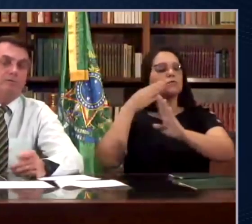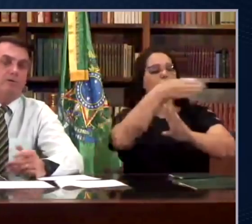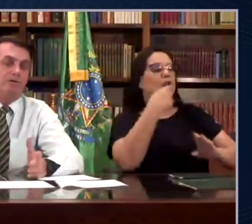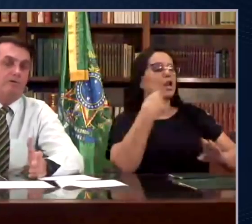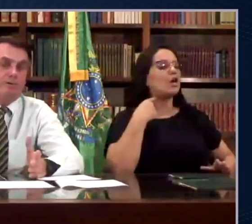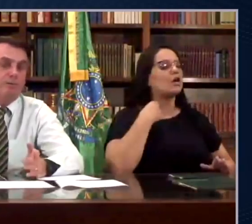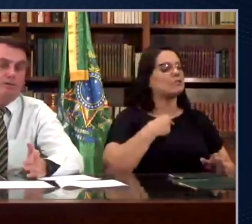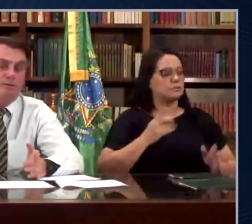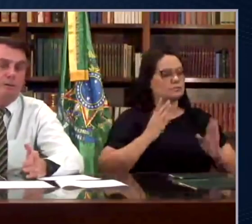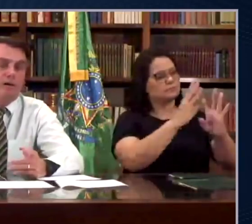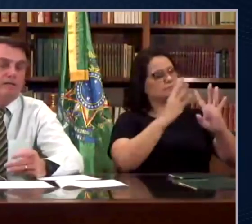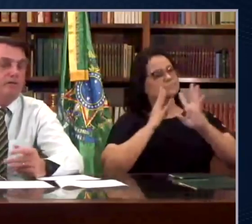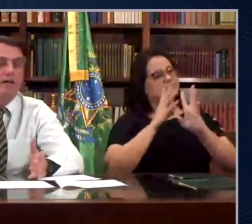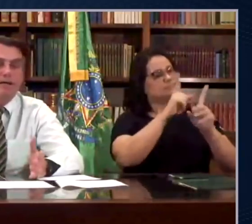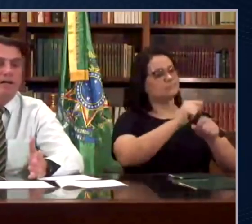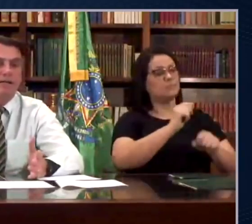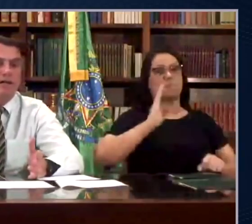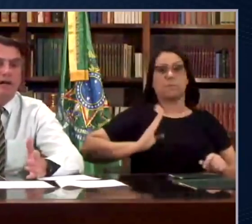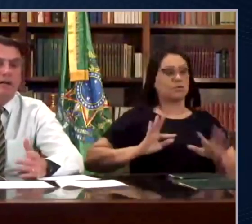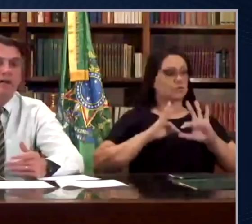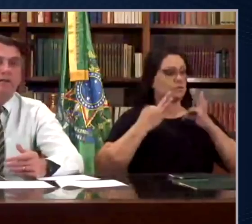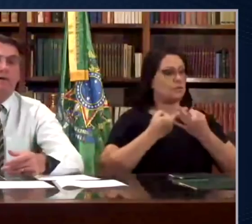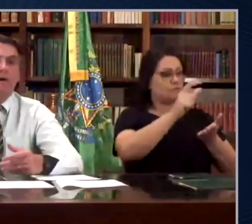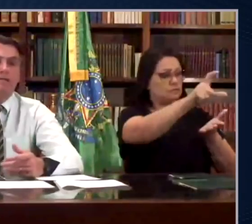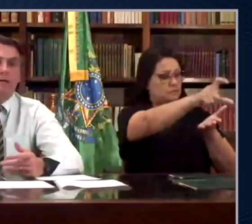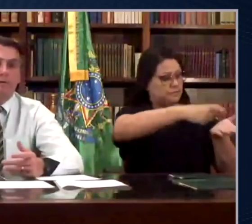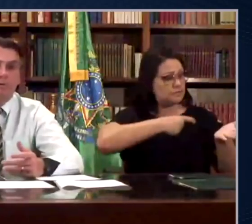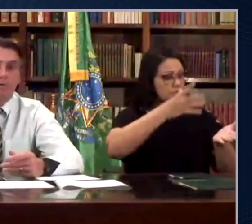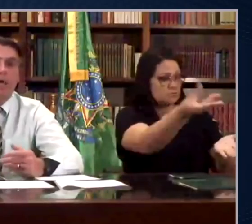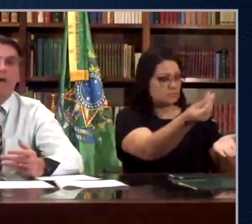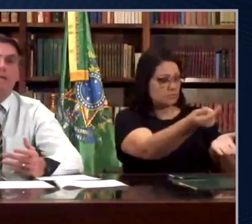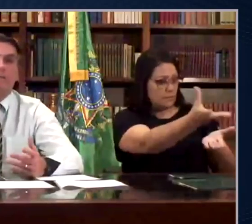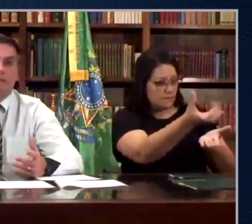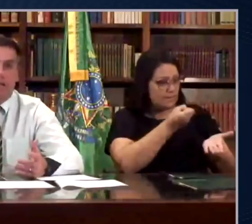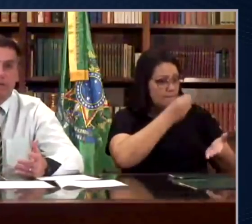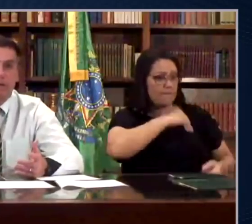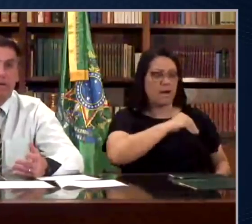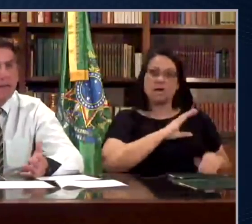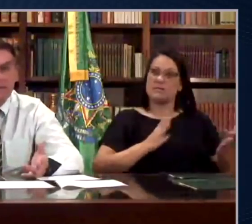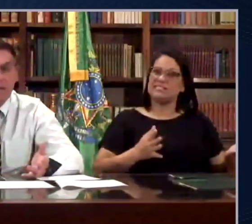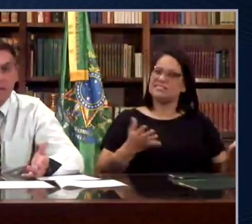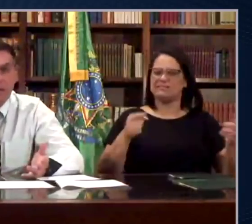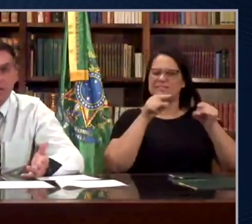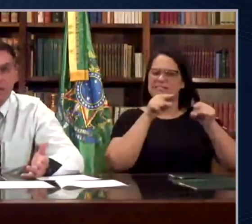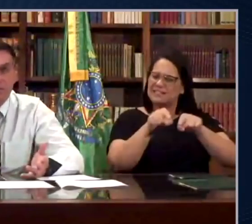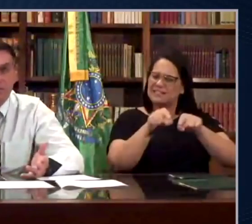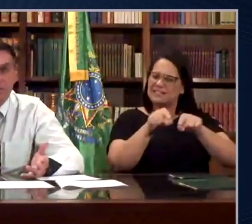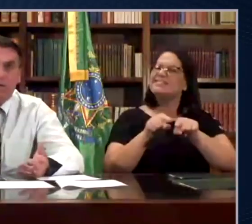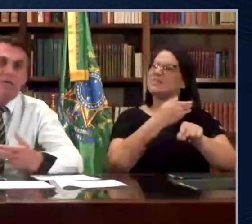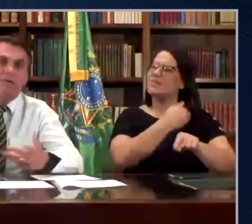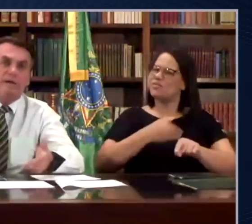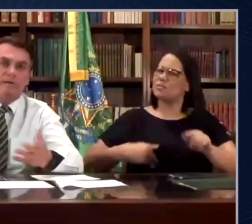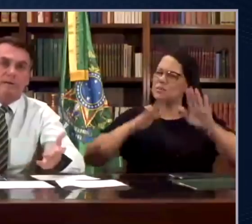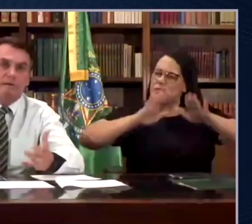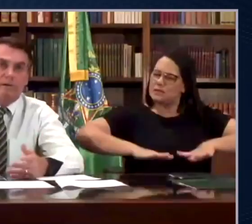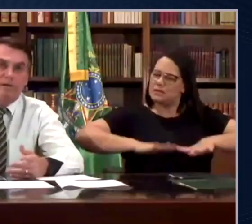cartão, o teu dinheiro do Bolsa Família com cartão, é na casa lotérica. Então, esses absurdos, esses excessos, é que tem que ser corrigidos.